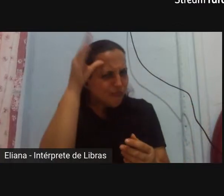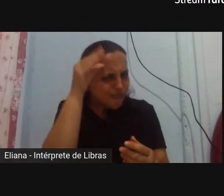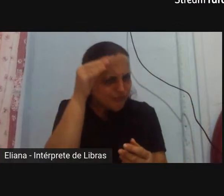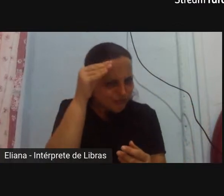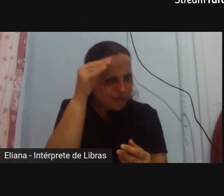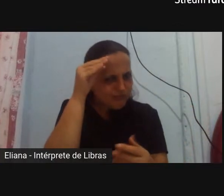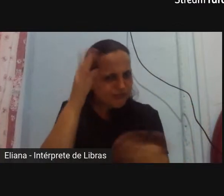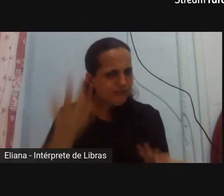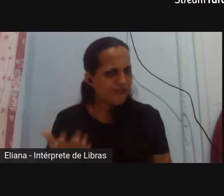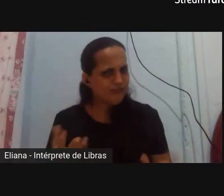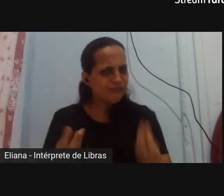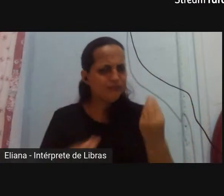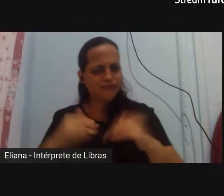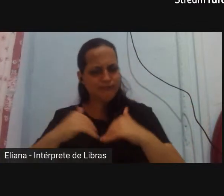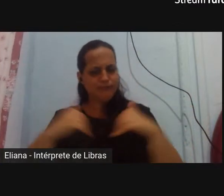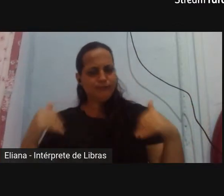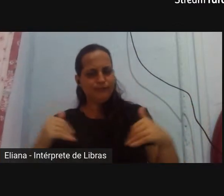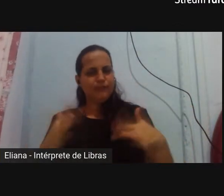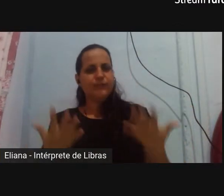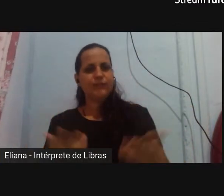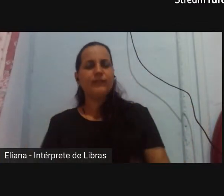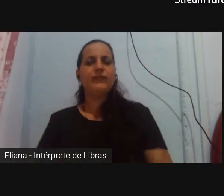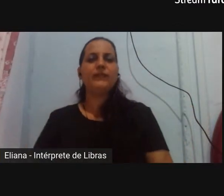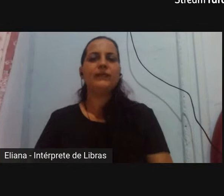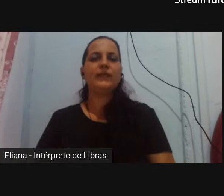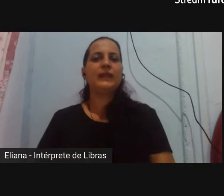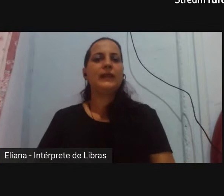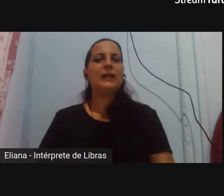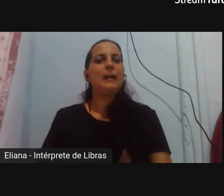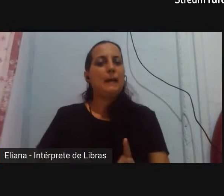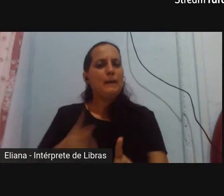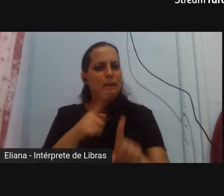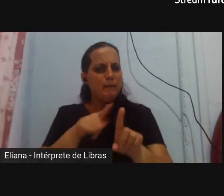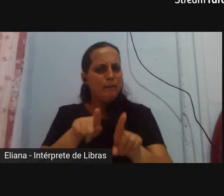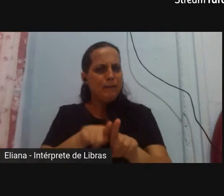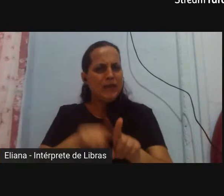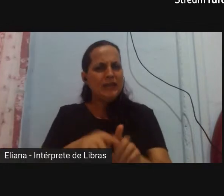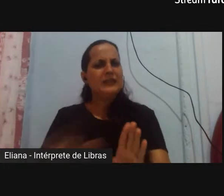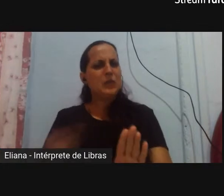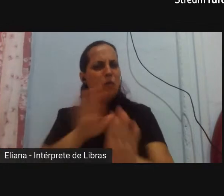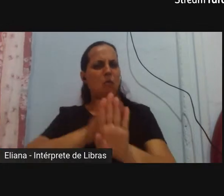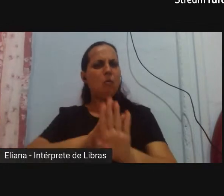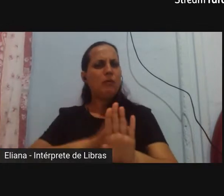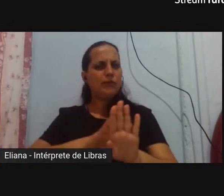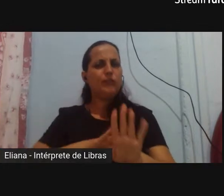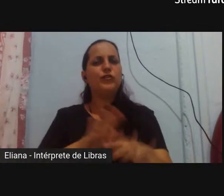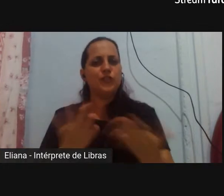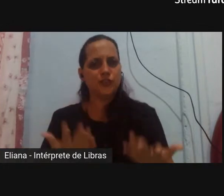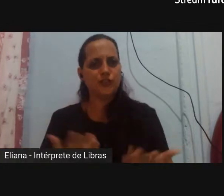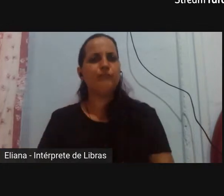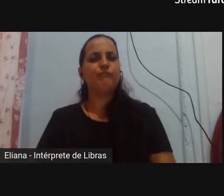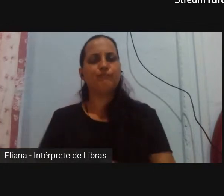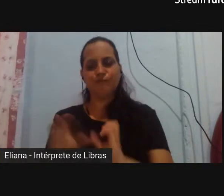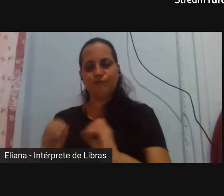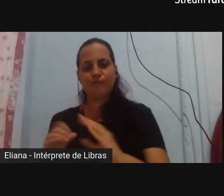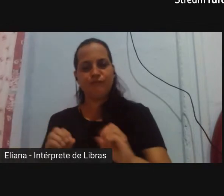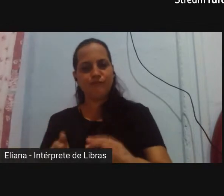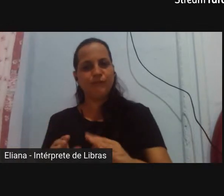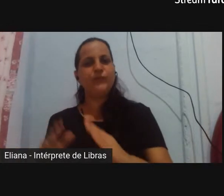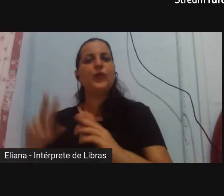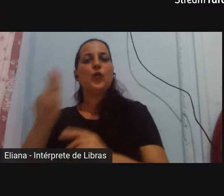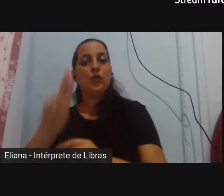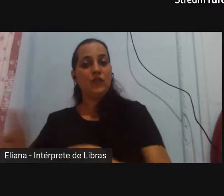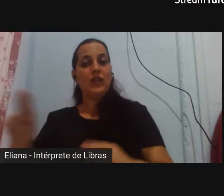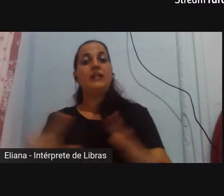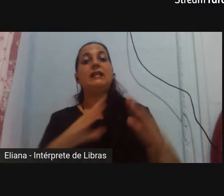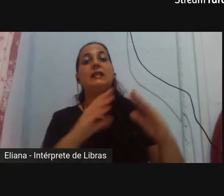entre educação profissional e educação geral. É por isso que a educação tem que